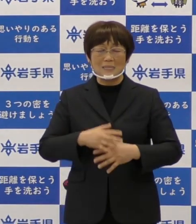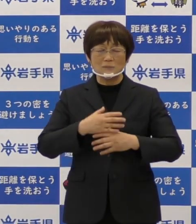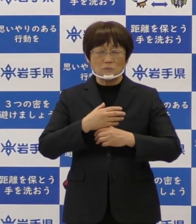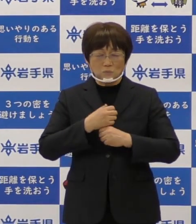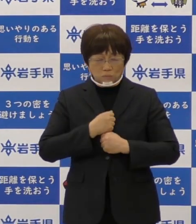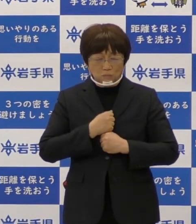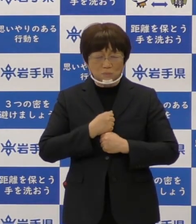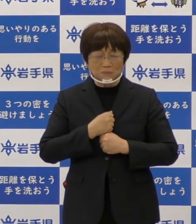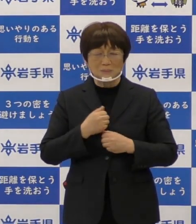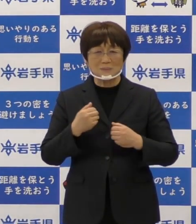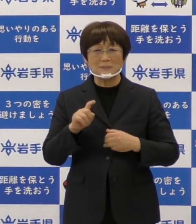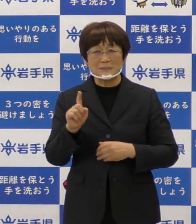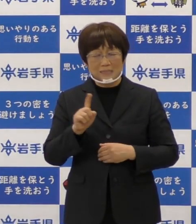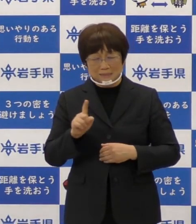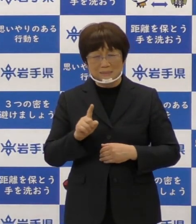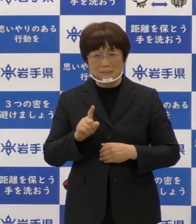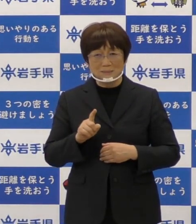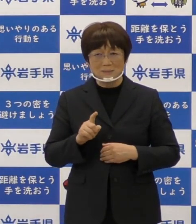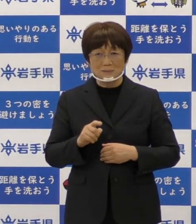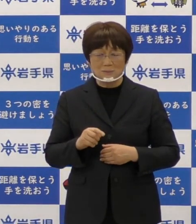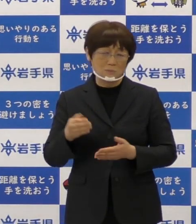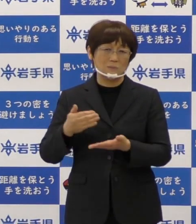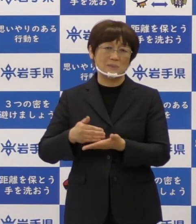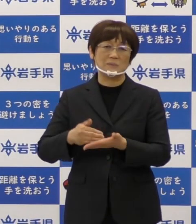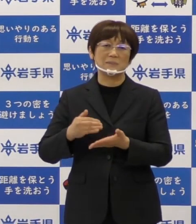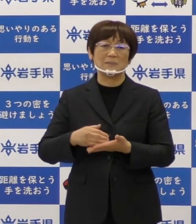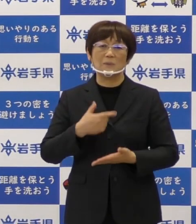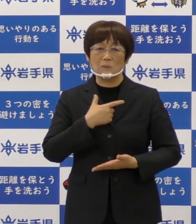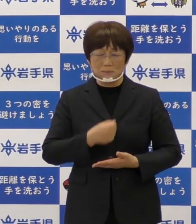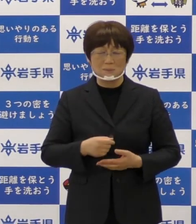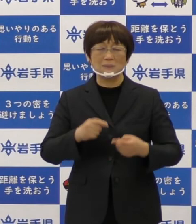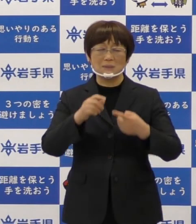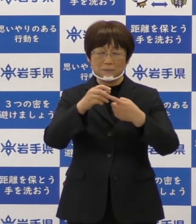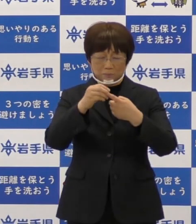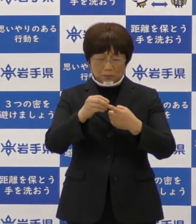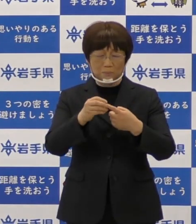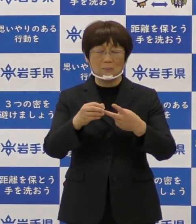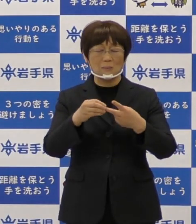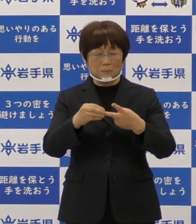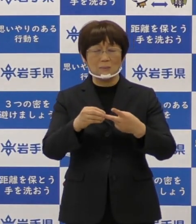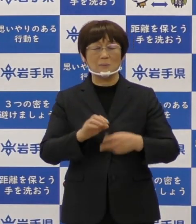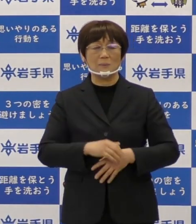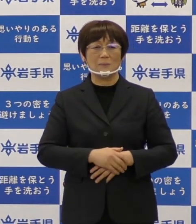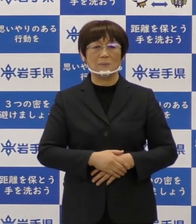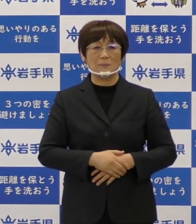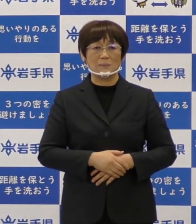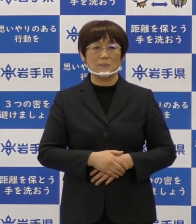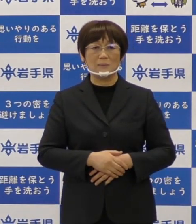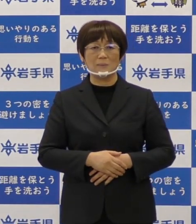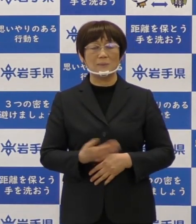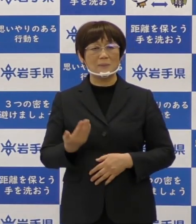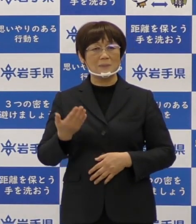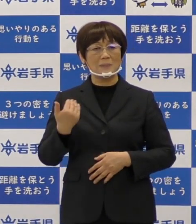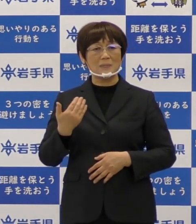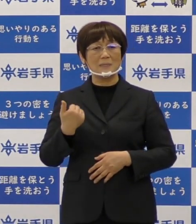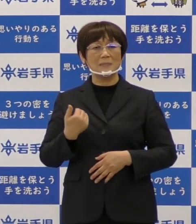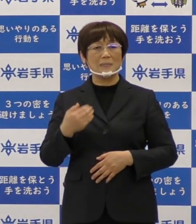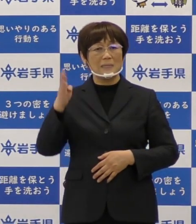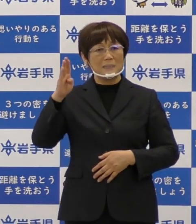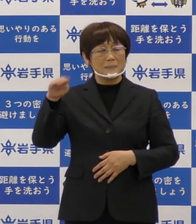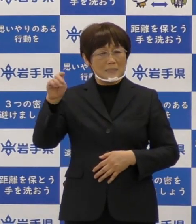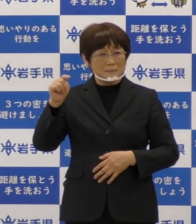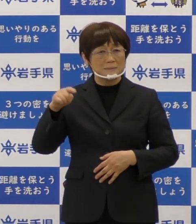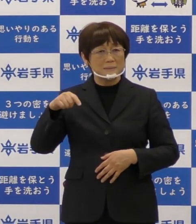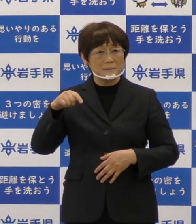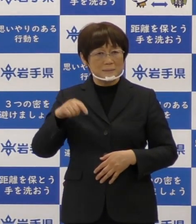というのを先生は改めてお願いしたいと思うのが1点と、もう一つが前半の方で県内